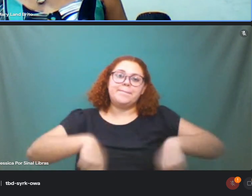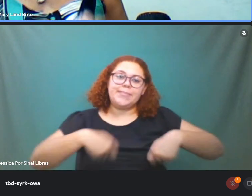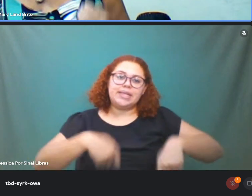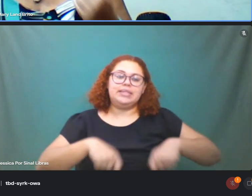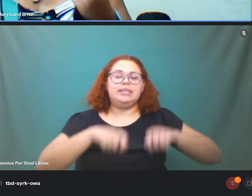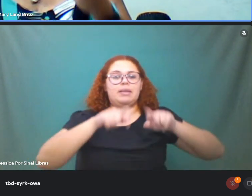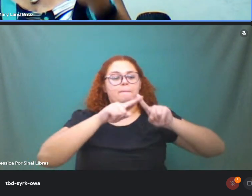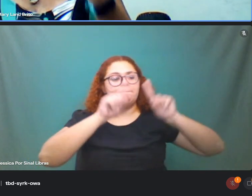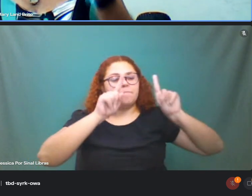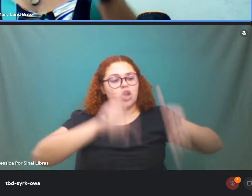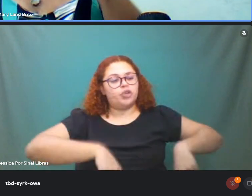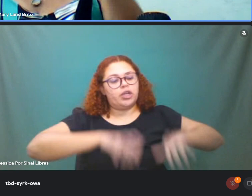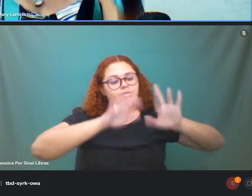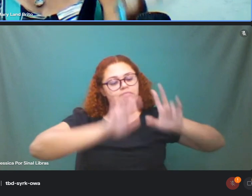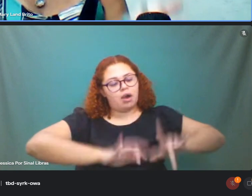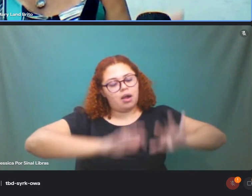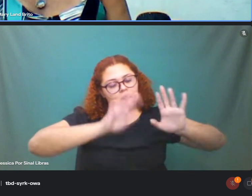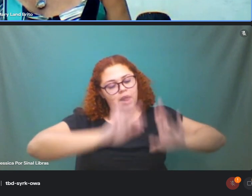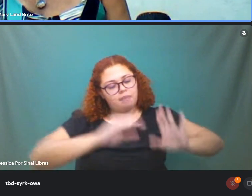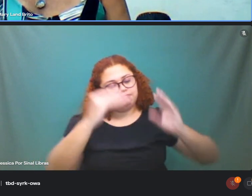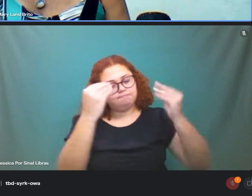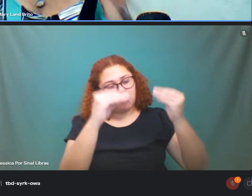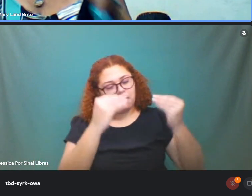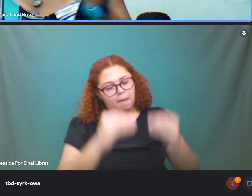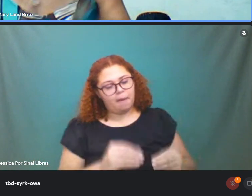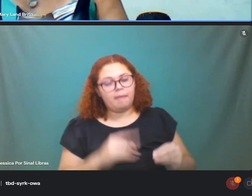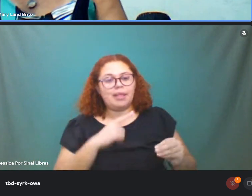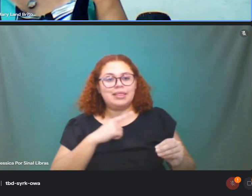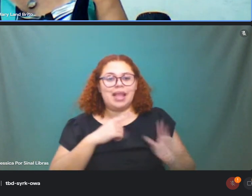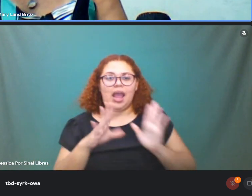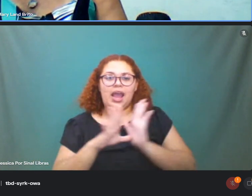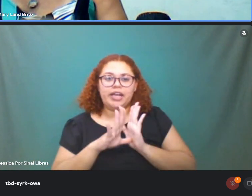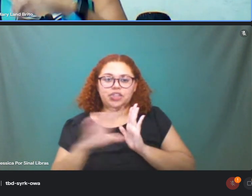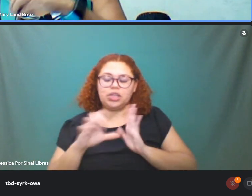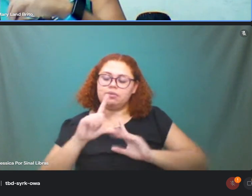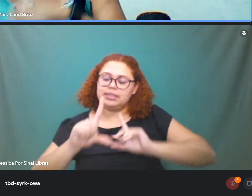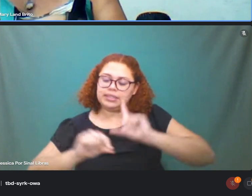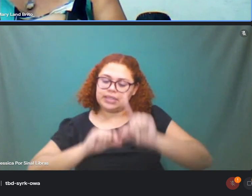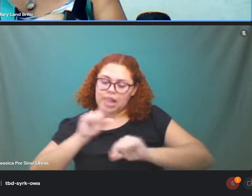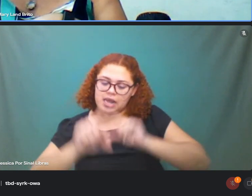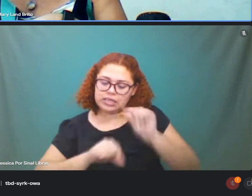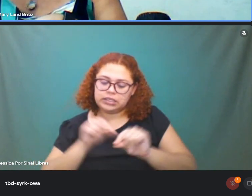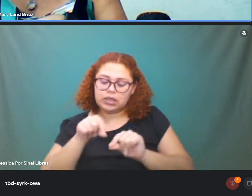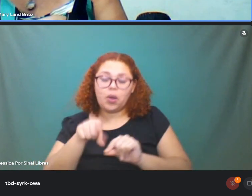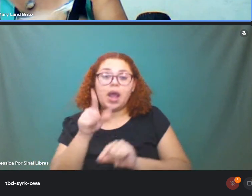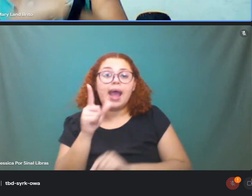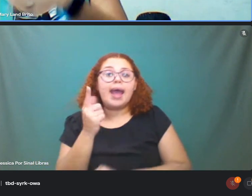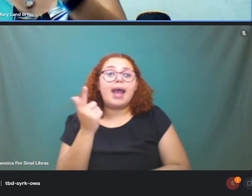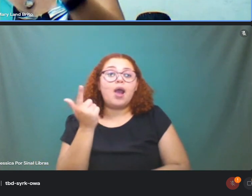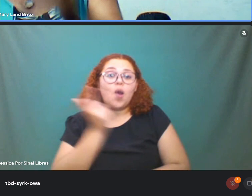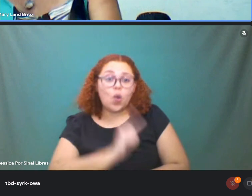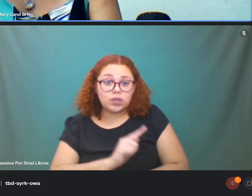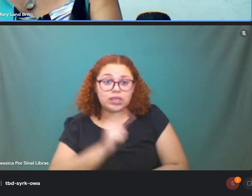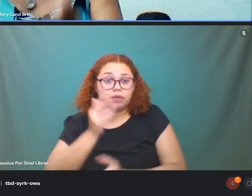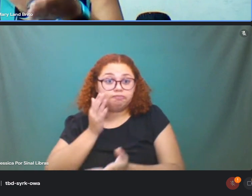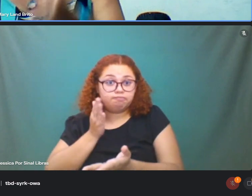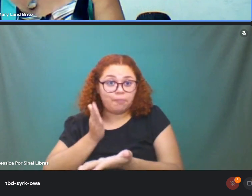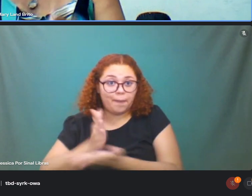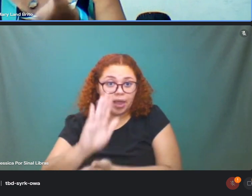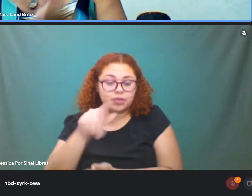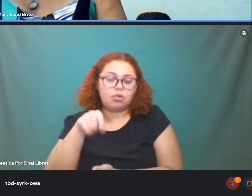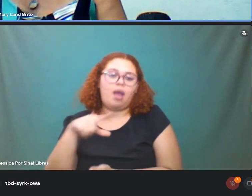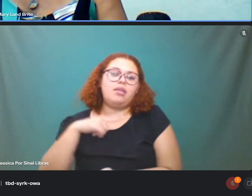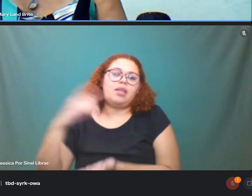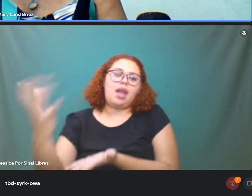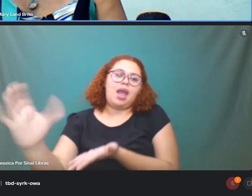gente passa por um processo de seleção, e os projetos são selecionados, e aqueles que forem escolhidos recebem o recurso